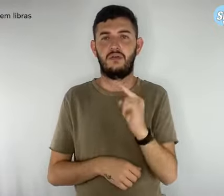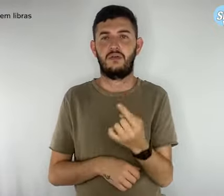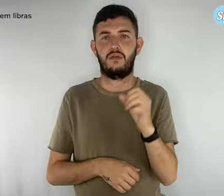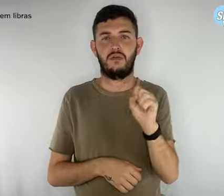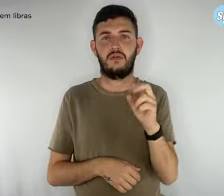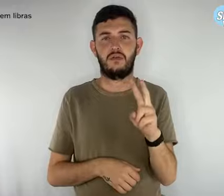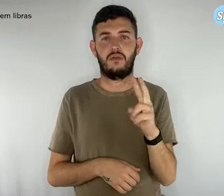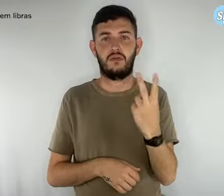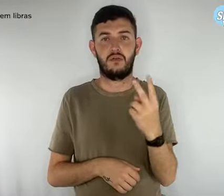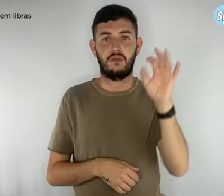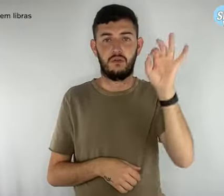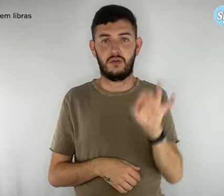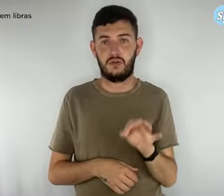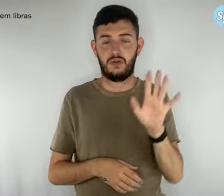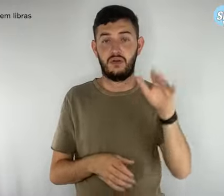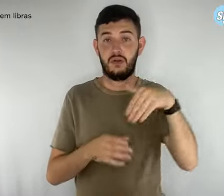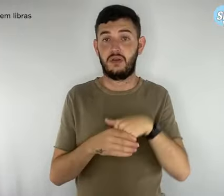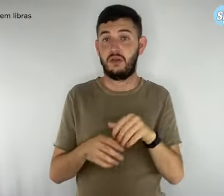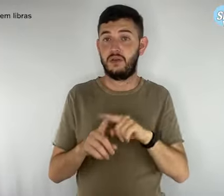4,82% de eleitores, e